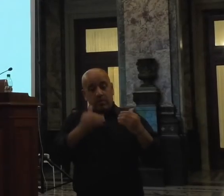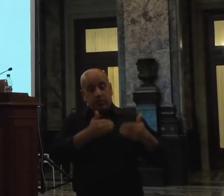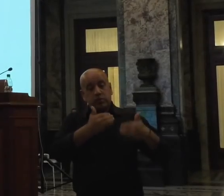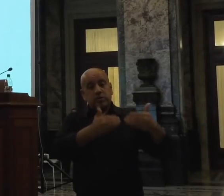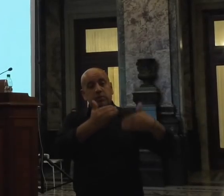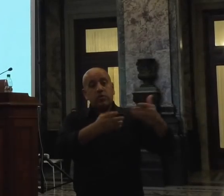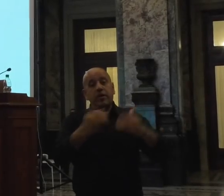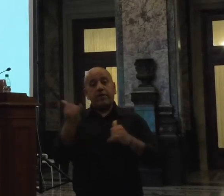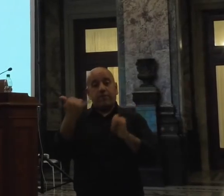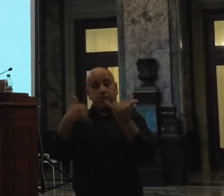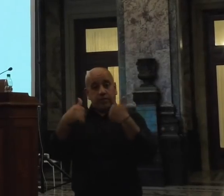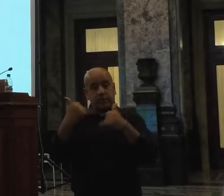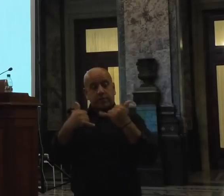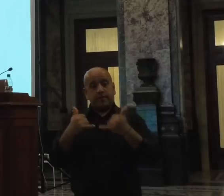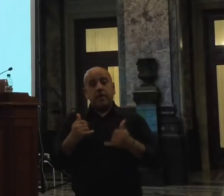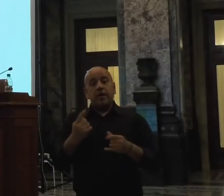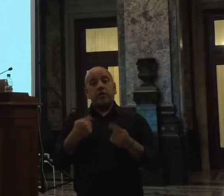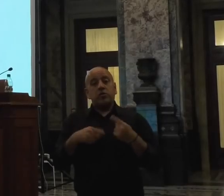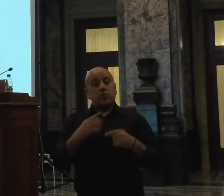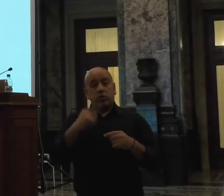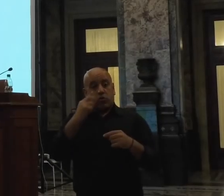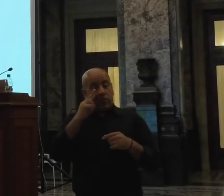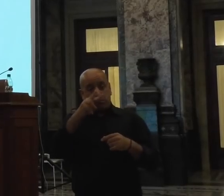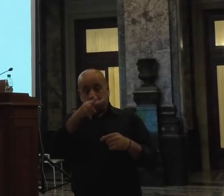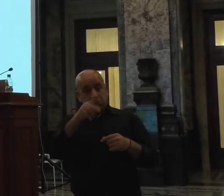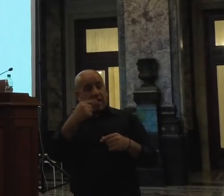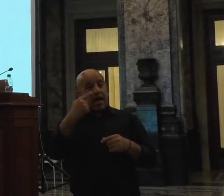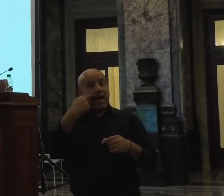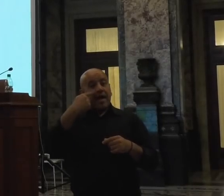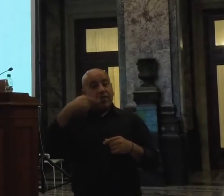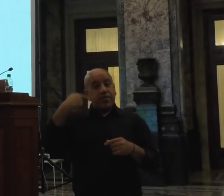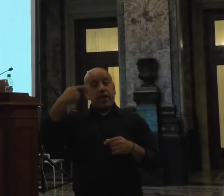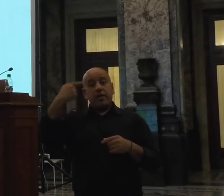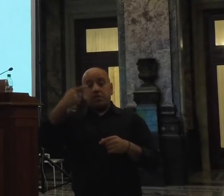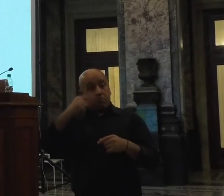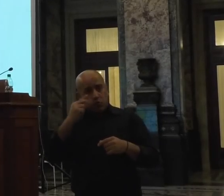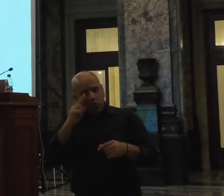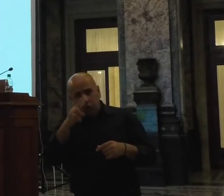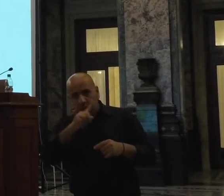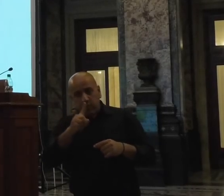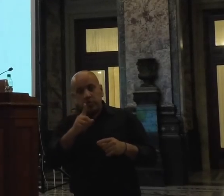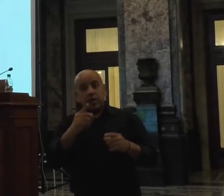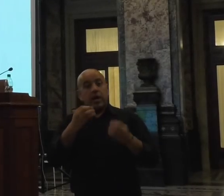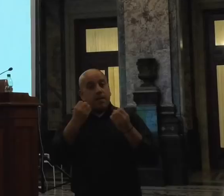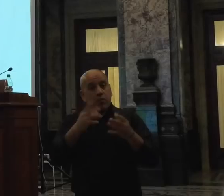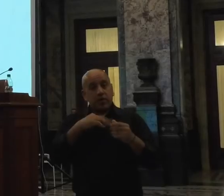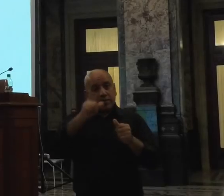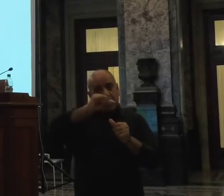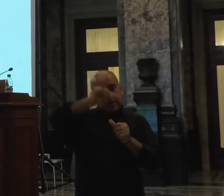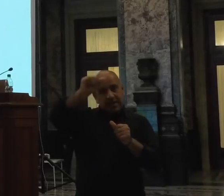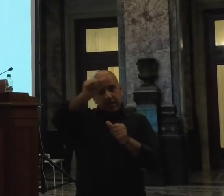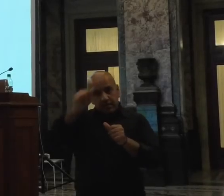información. Cuando no vemos a Dalí, es porque estas líneas que están